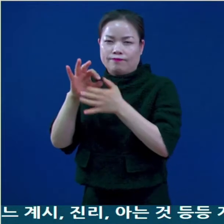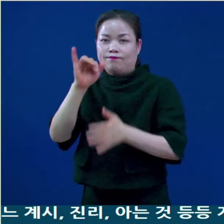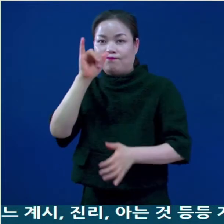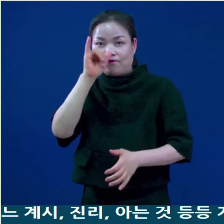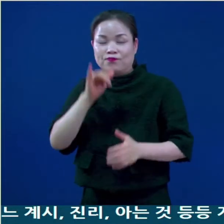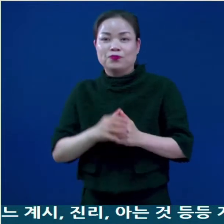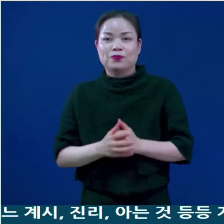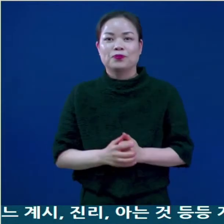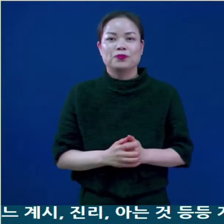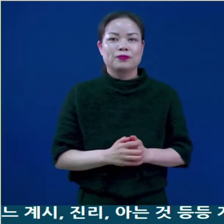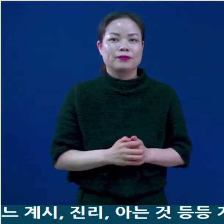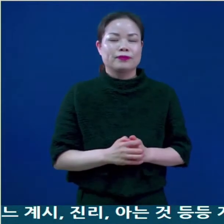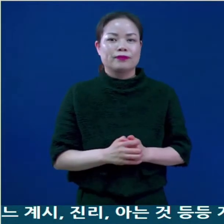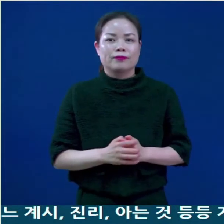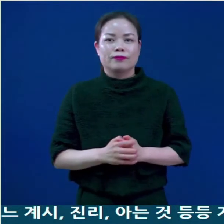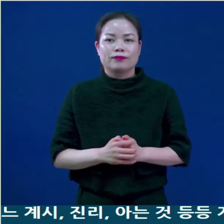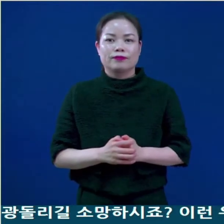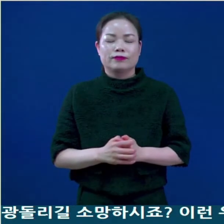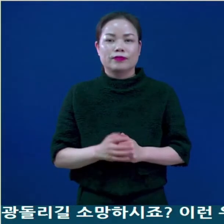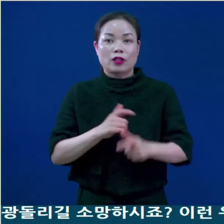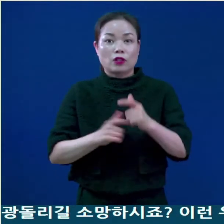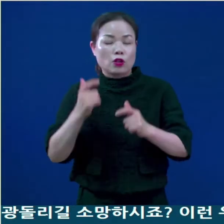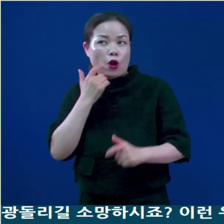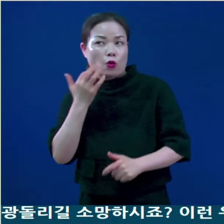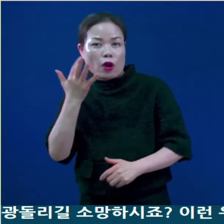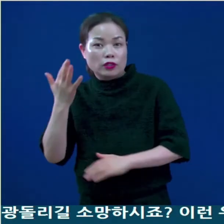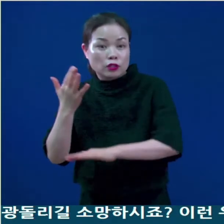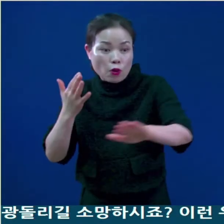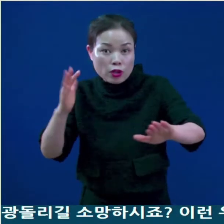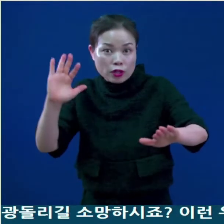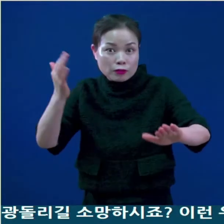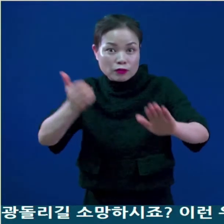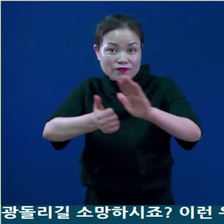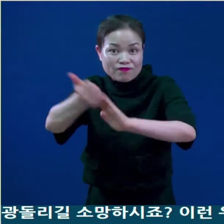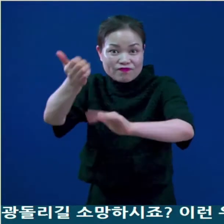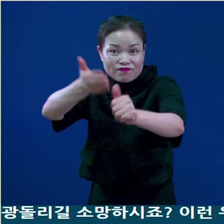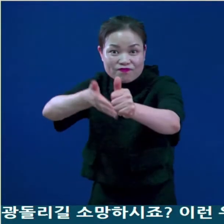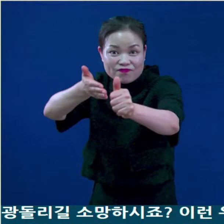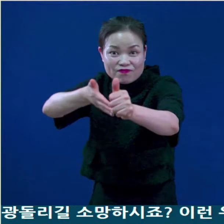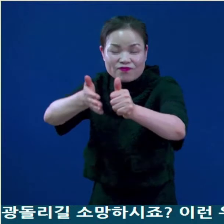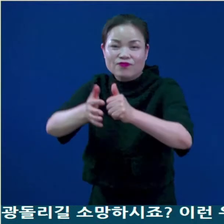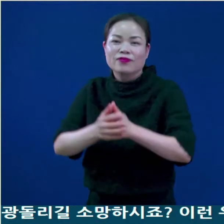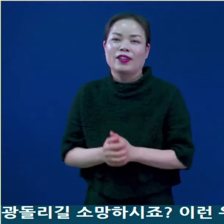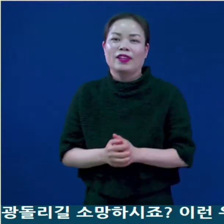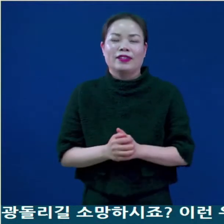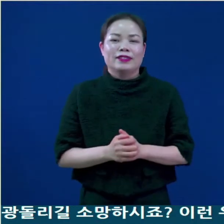있다는 겁니다. 다시 더 영광을 사모하는 저와 여러분 되기를 주의 이름으로 축원합니다.